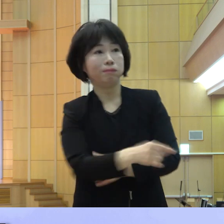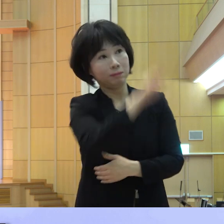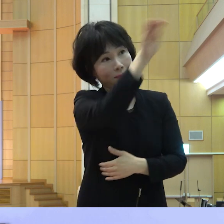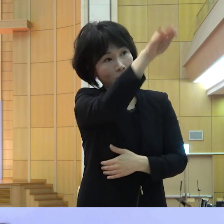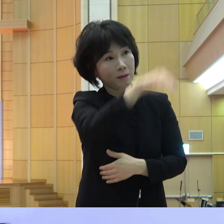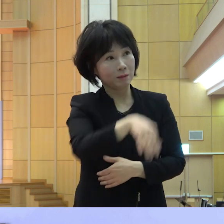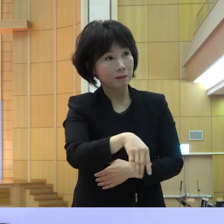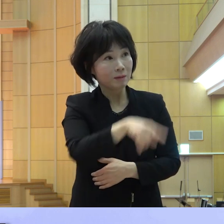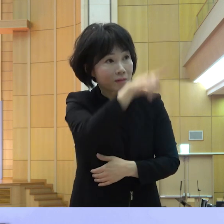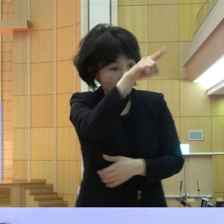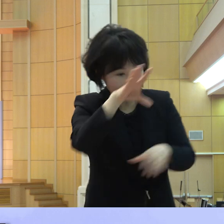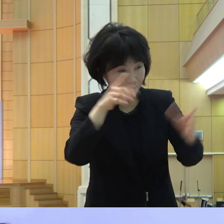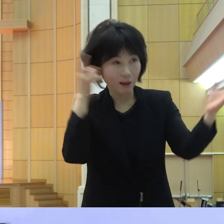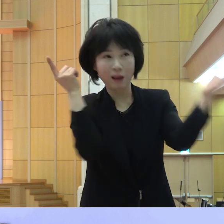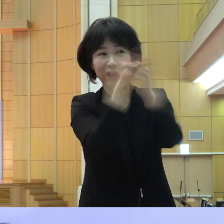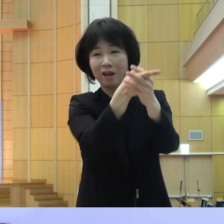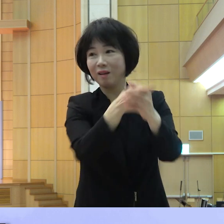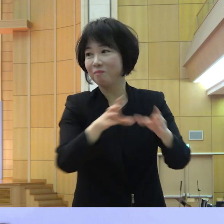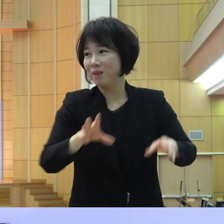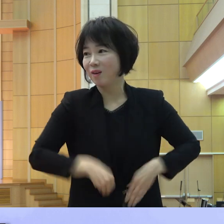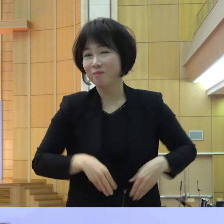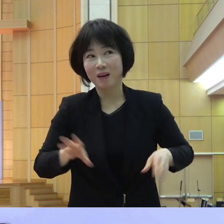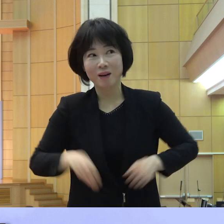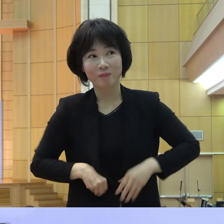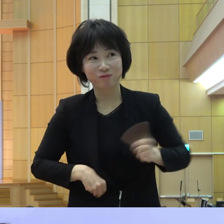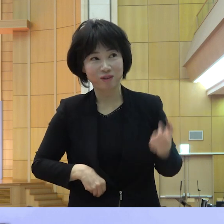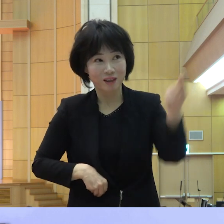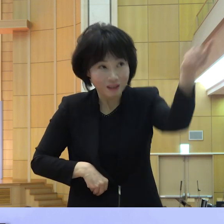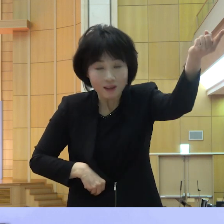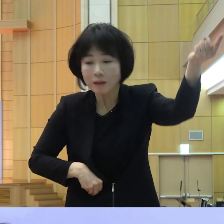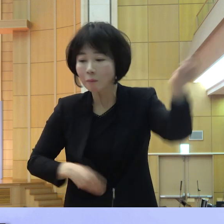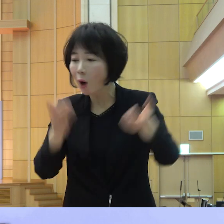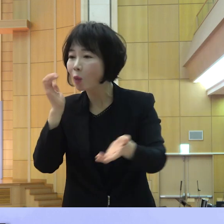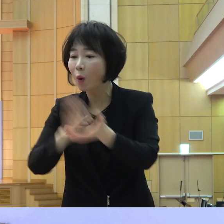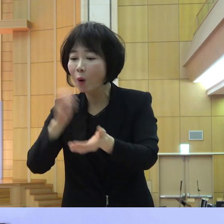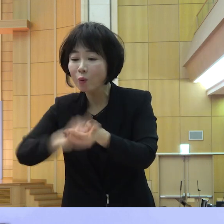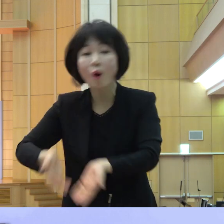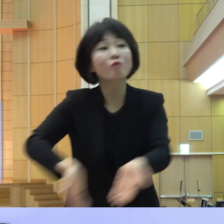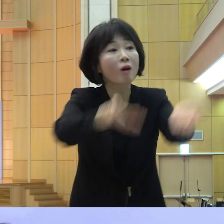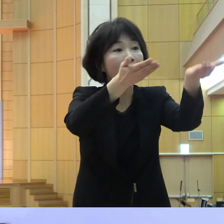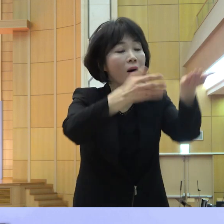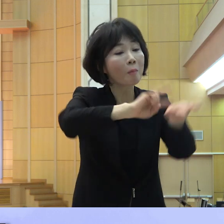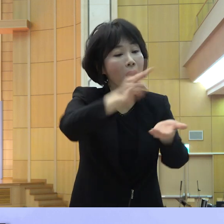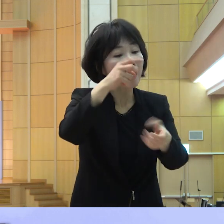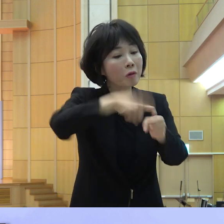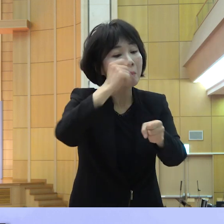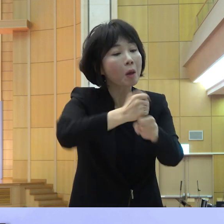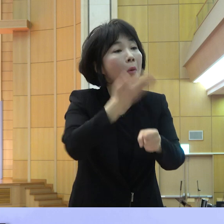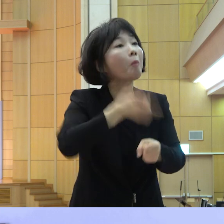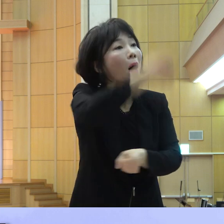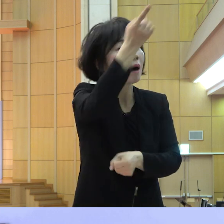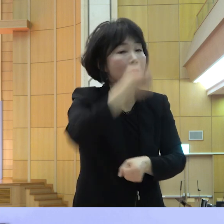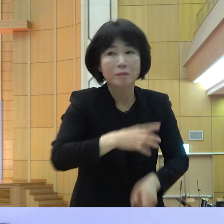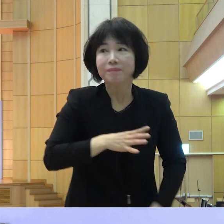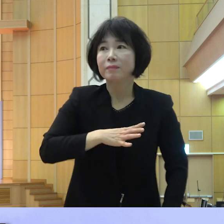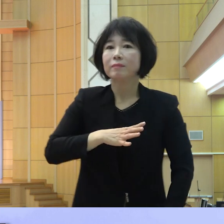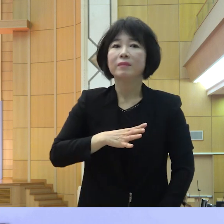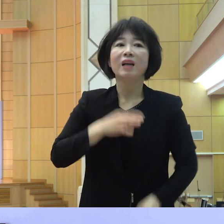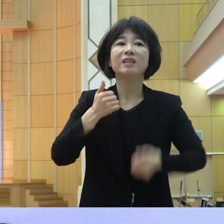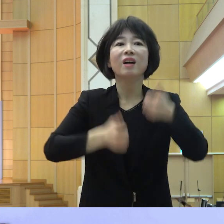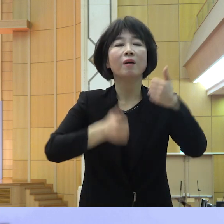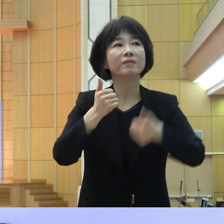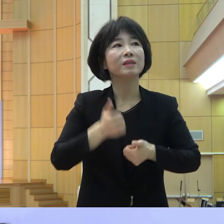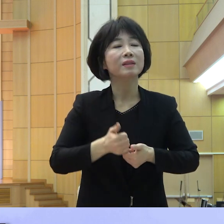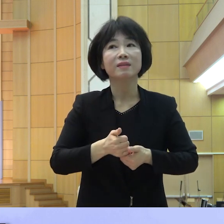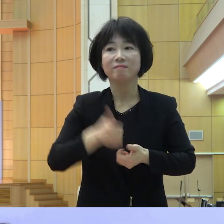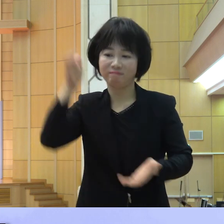보이지, 돌 가지고 떡 만들어 먹어, 지금 배고프잖아. 그거 가지고 사는 거 아니야. 그건 육신, 떡은 떡이야, 떡이야.